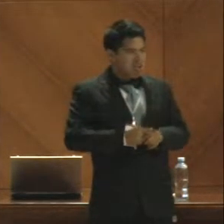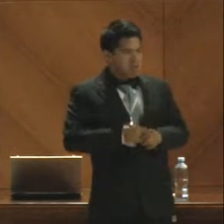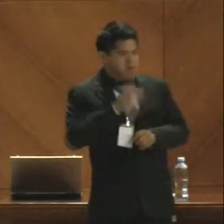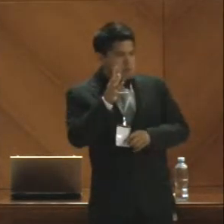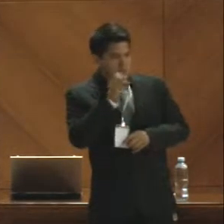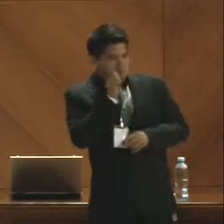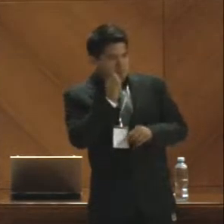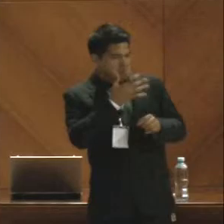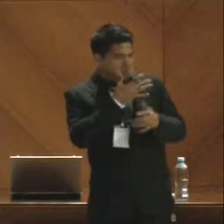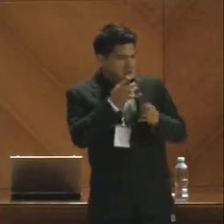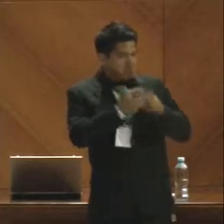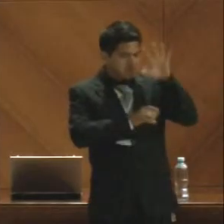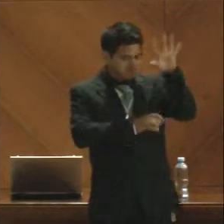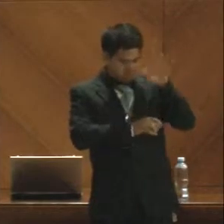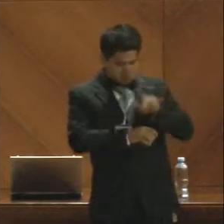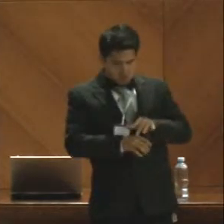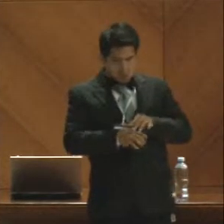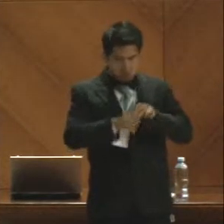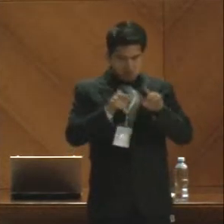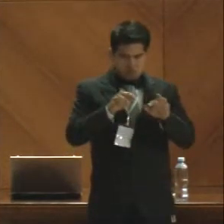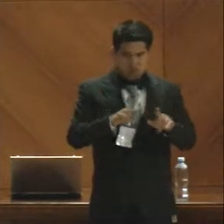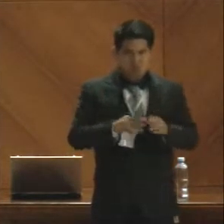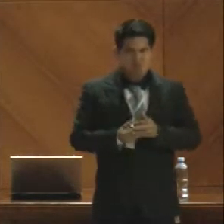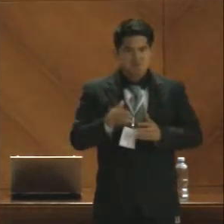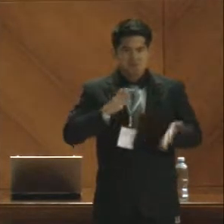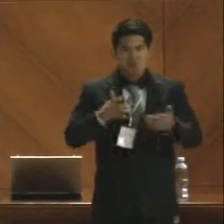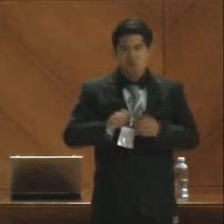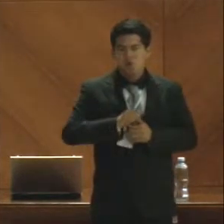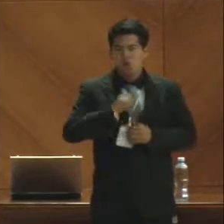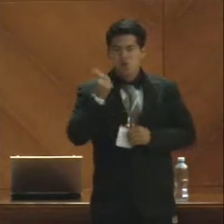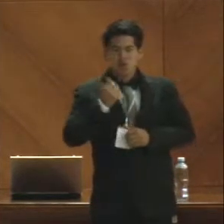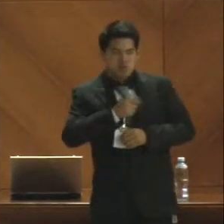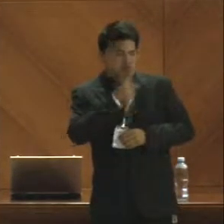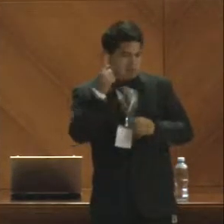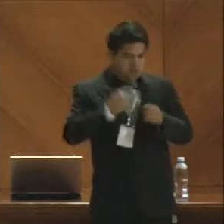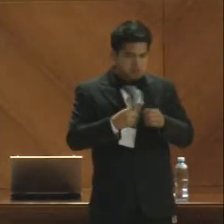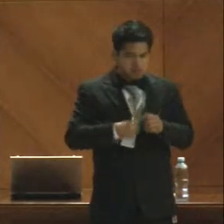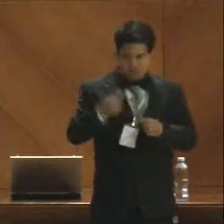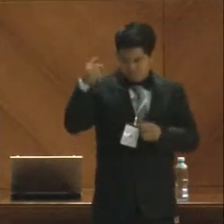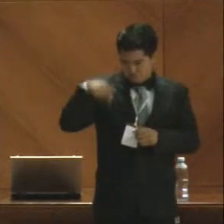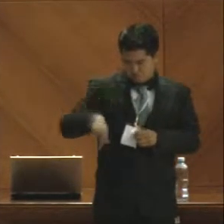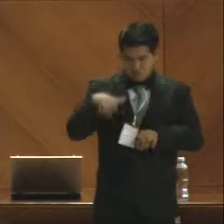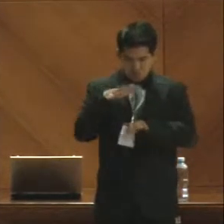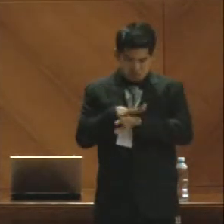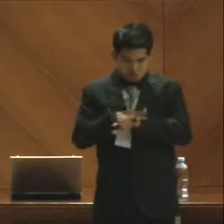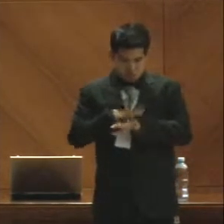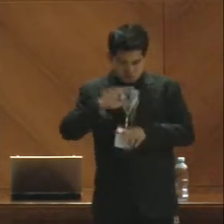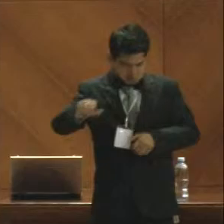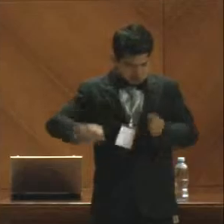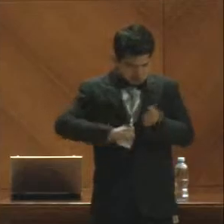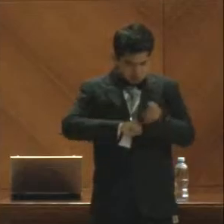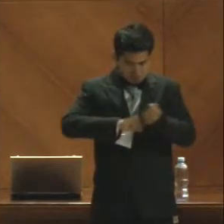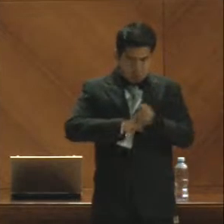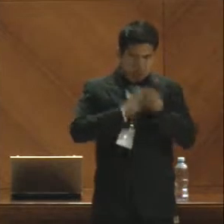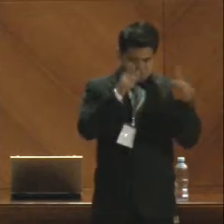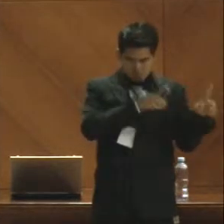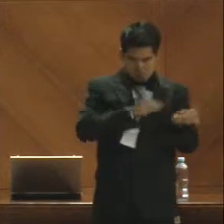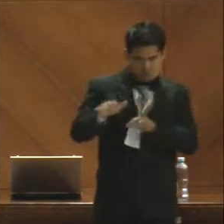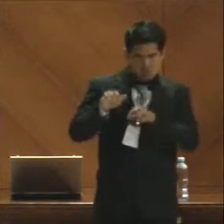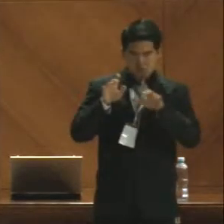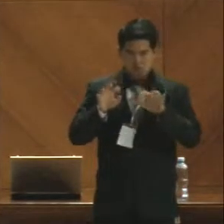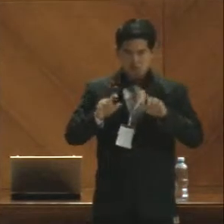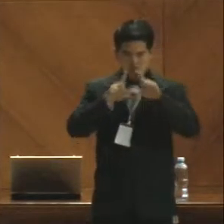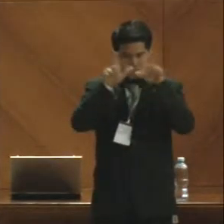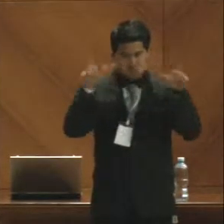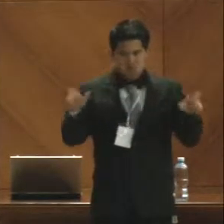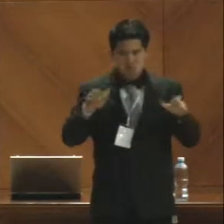y tal vez algo más importante aún, sin depender de empresas de Quito, sino que empresas locales de aquí de Machala pueden implementar esos sistemas o el